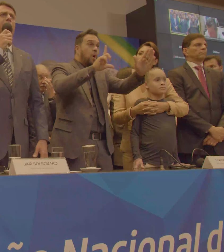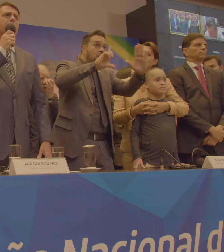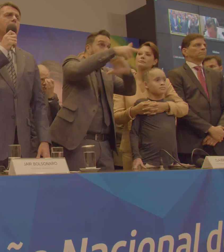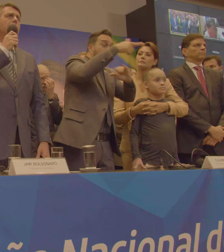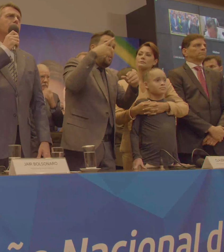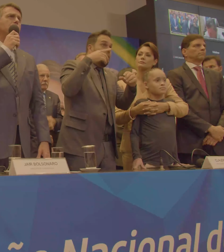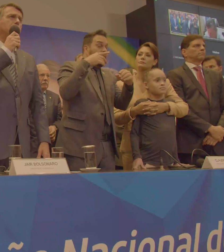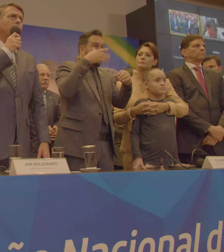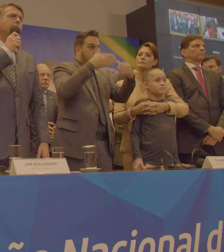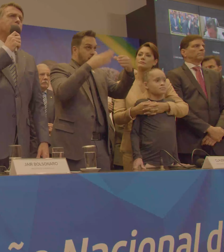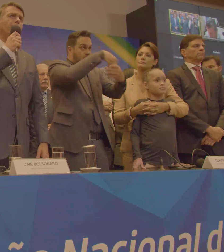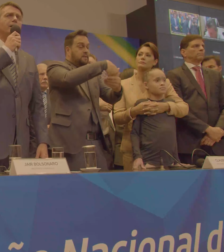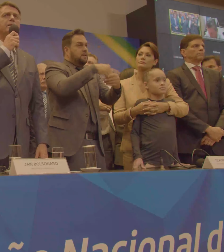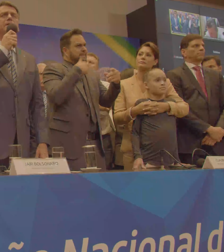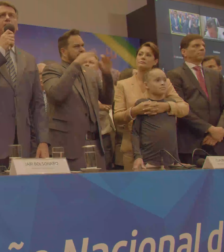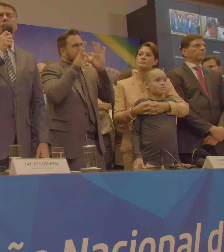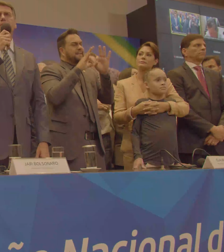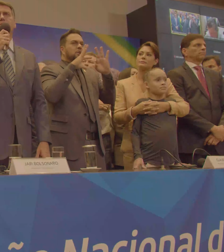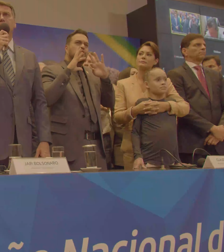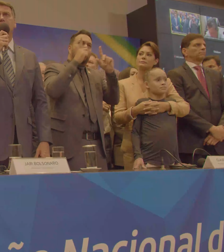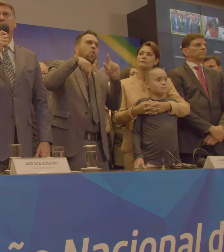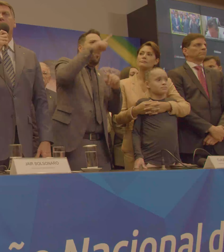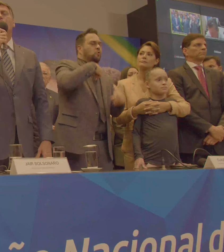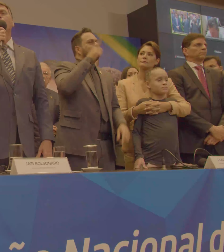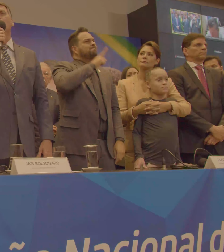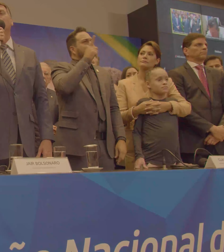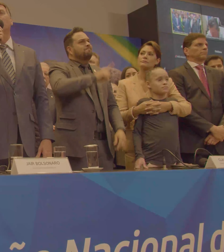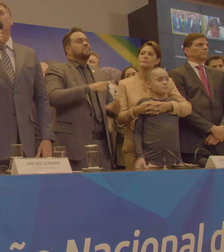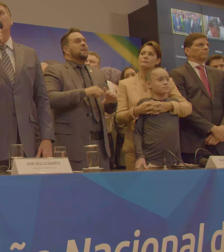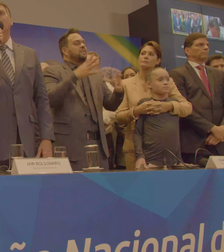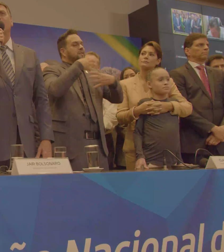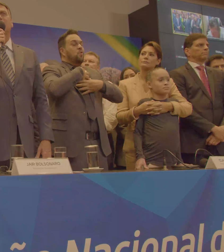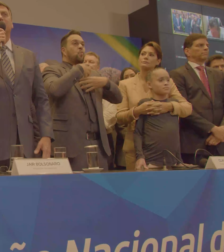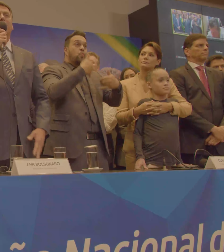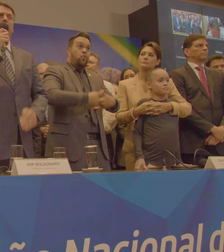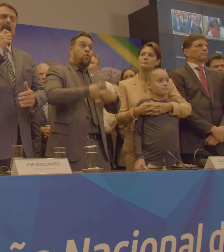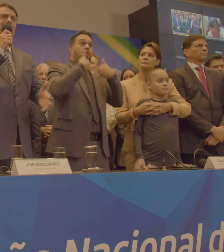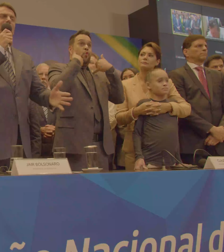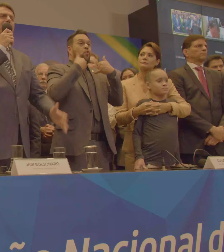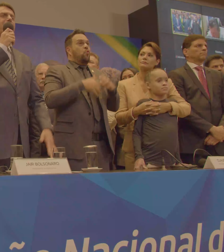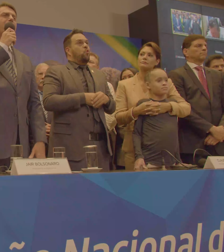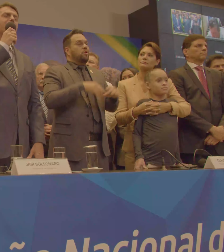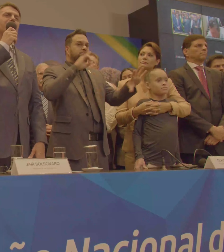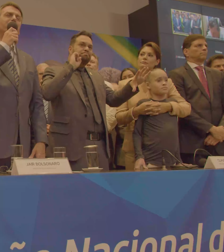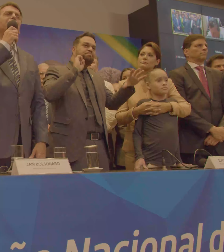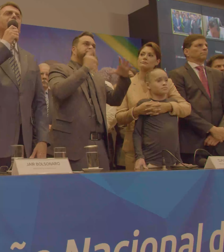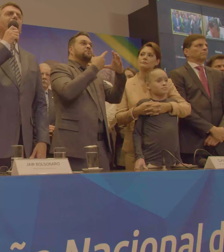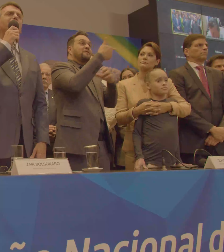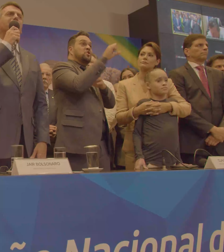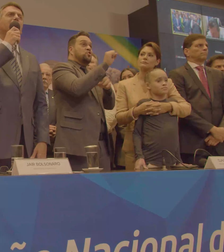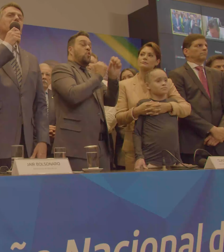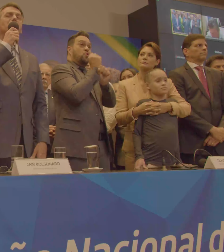tenho certeza, todos nós ganhamos com isso. Tenho muito orgulho de ter integrado essa casa por